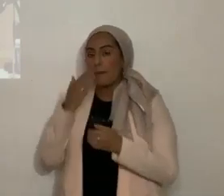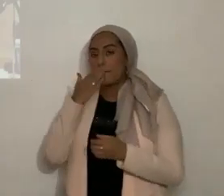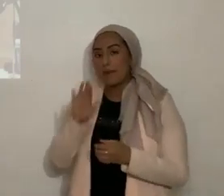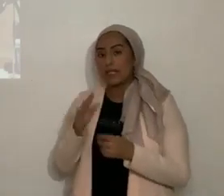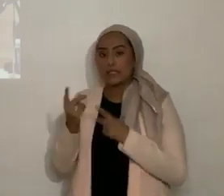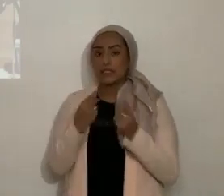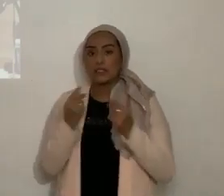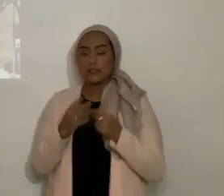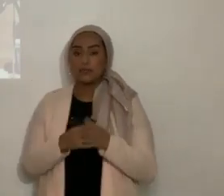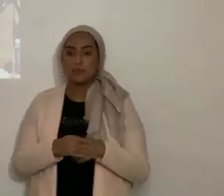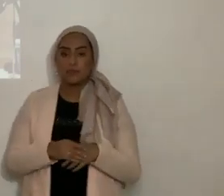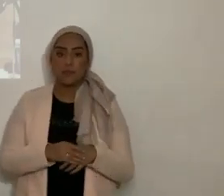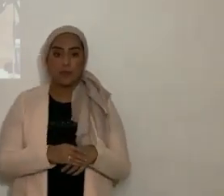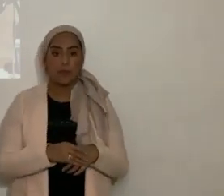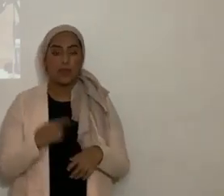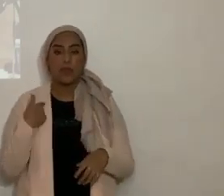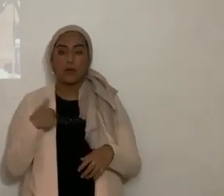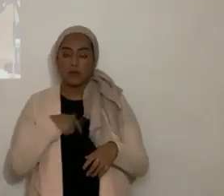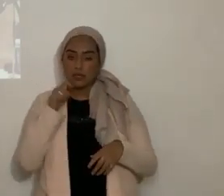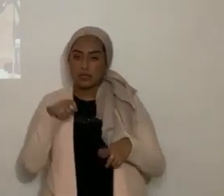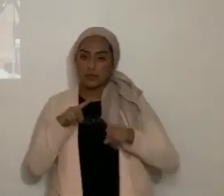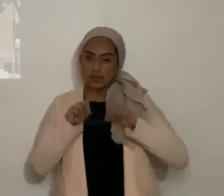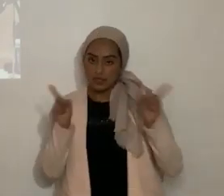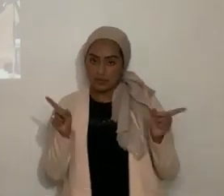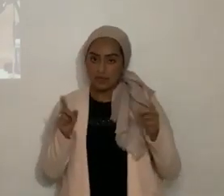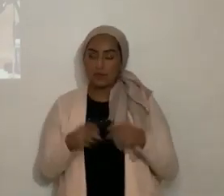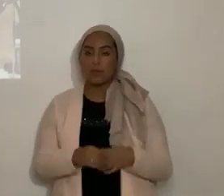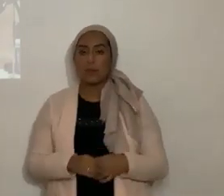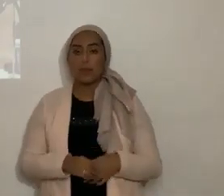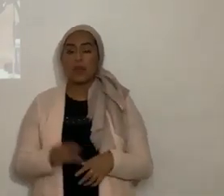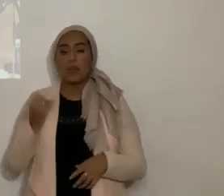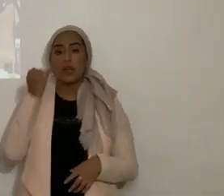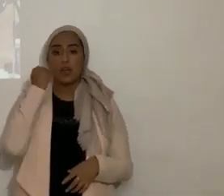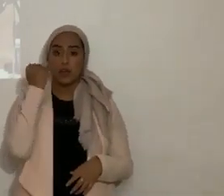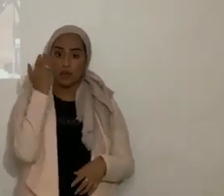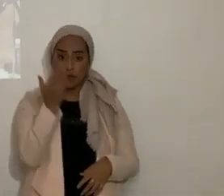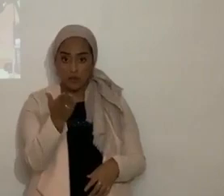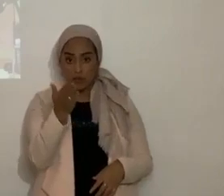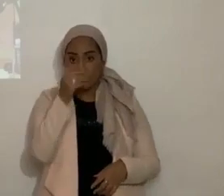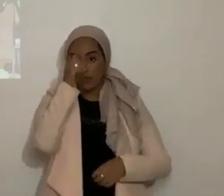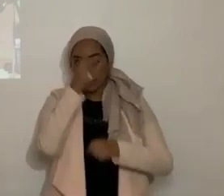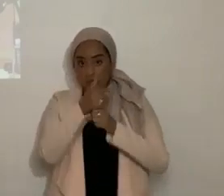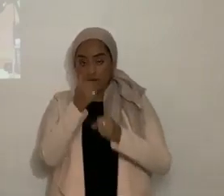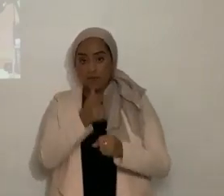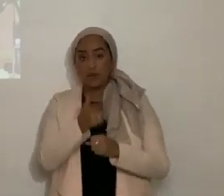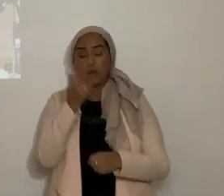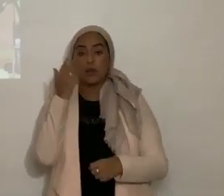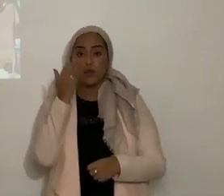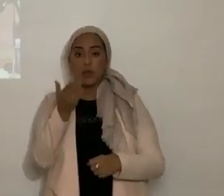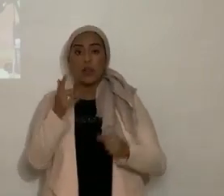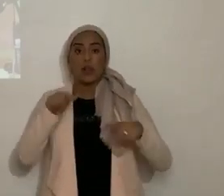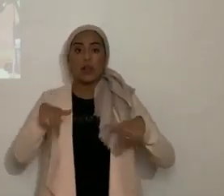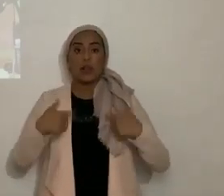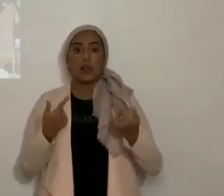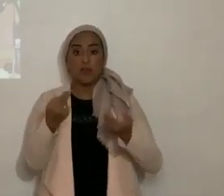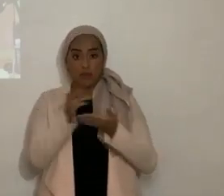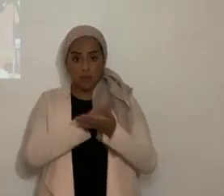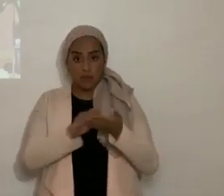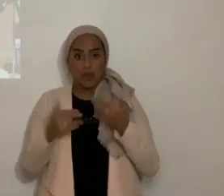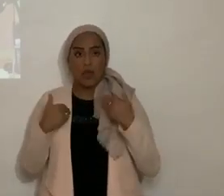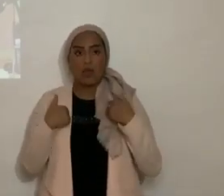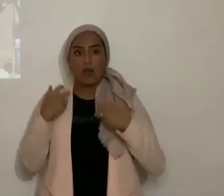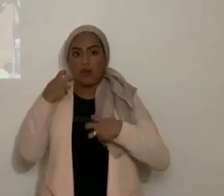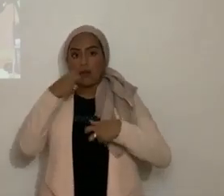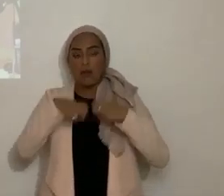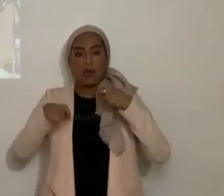malas acciones. Hagamos una diferencia. Si tú, amado hermano o hermana, estás en santidad y estás pasando